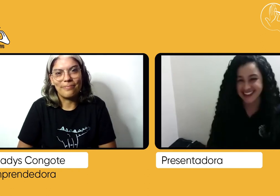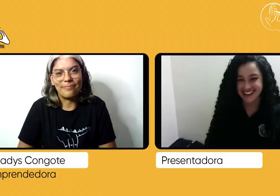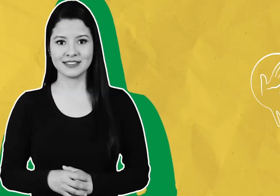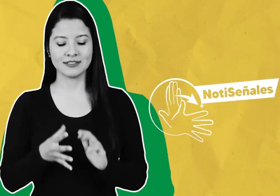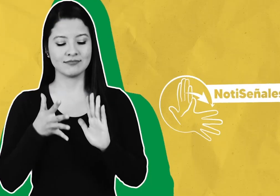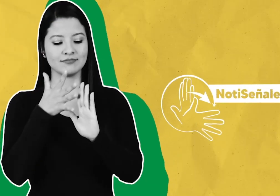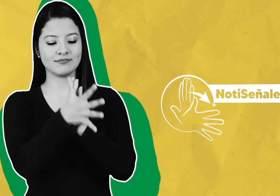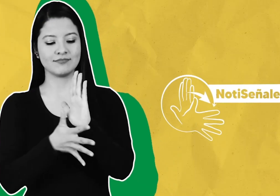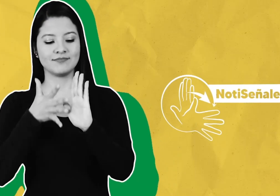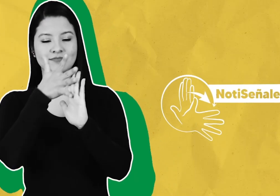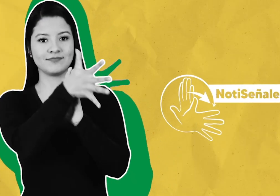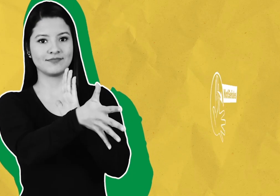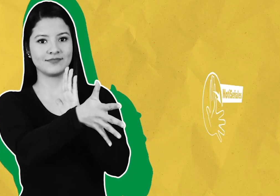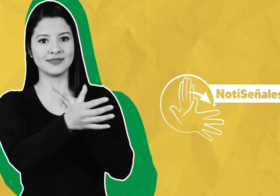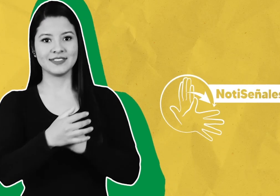Gracias.